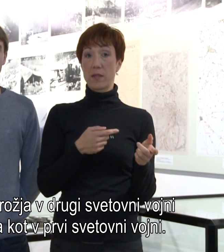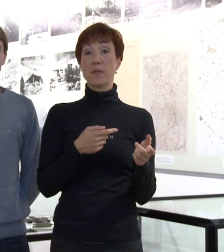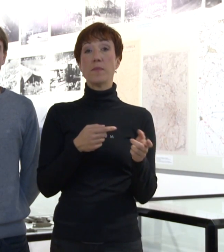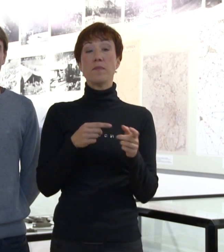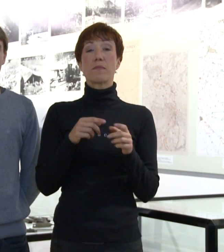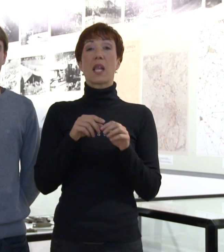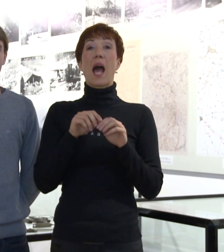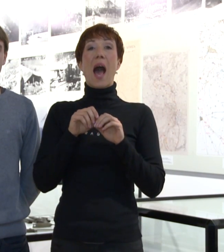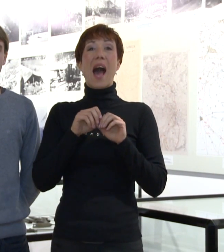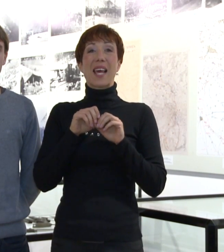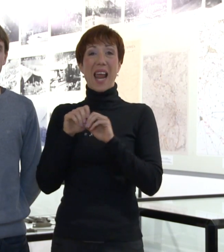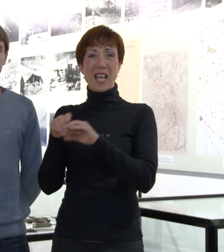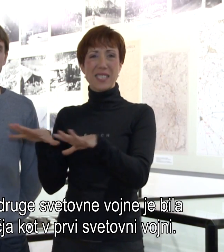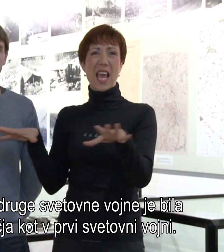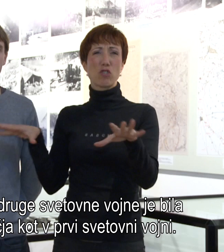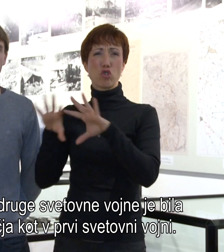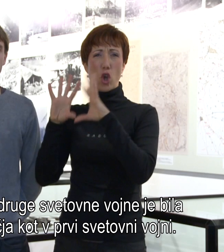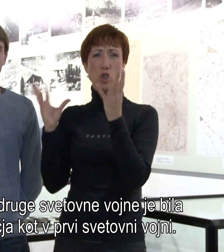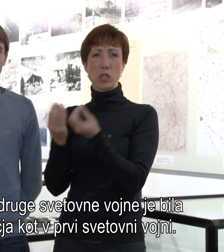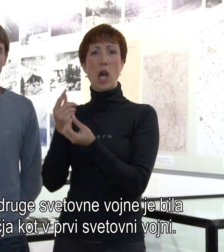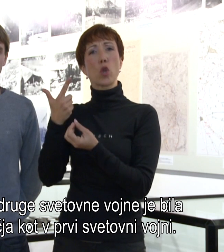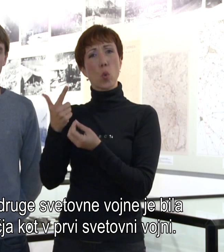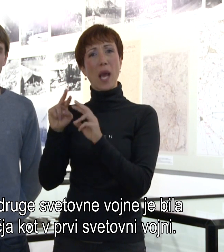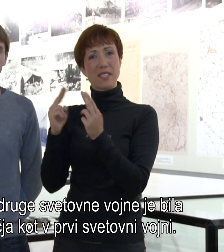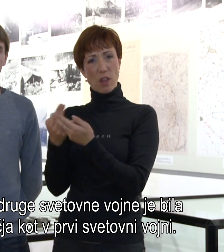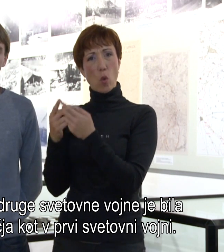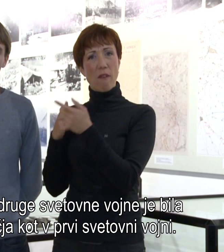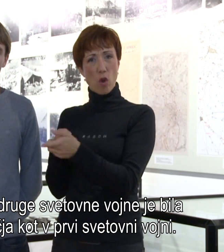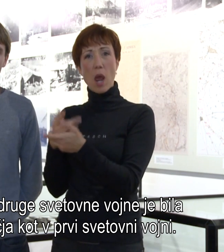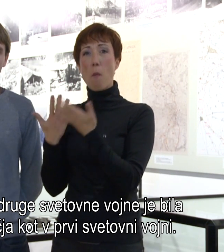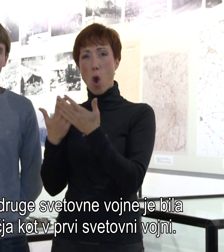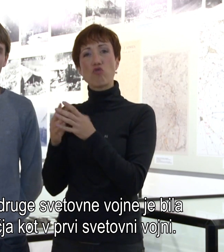Razsežnost druge svetovne vojne je bila mogoče večja, kot je bila prve svetovne vojne.